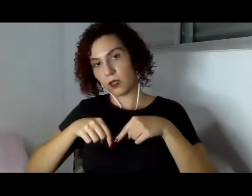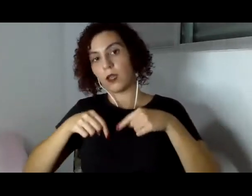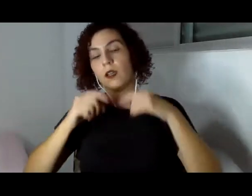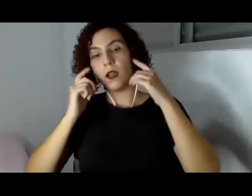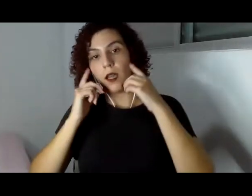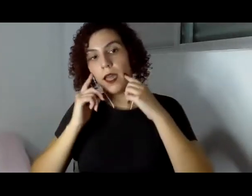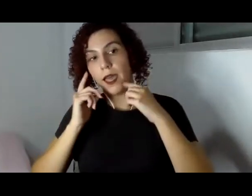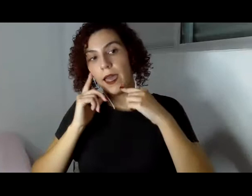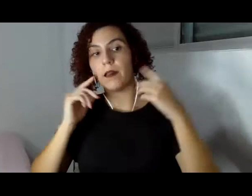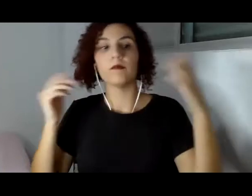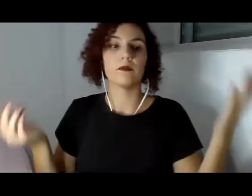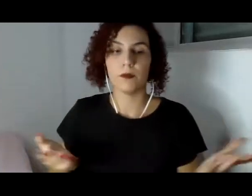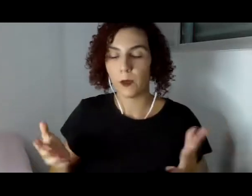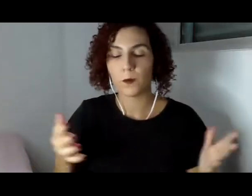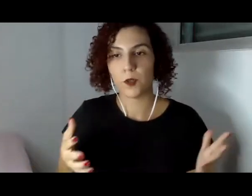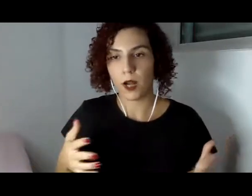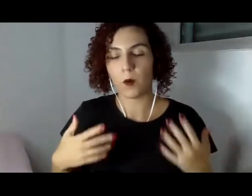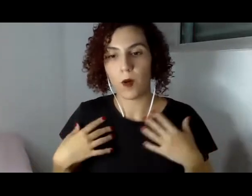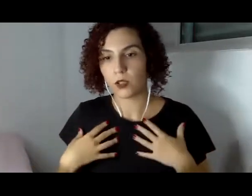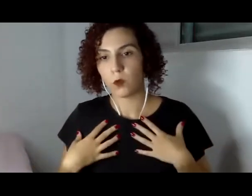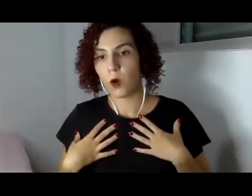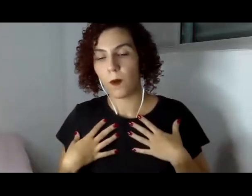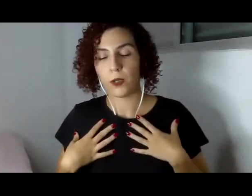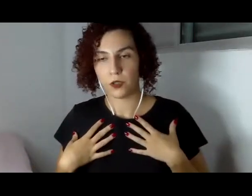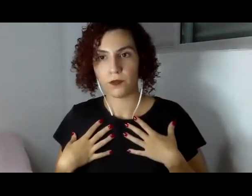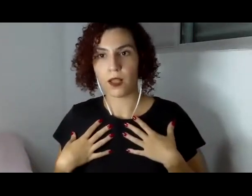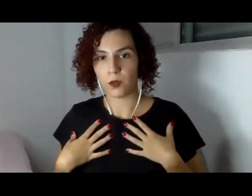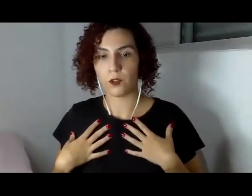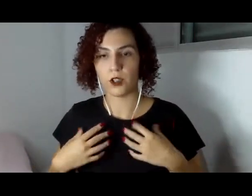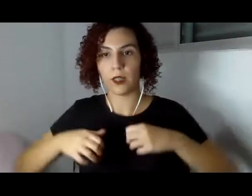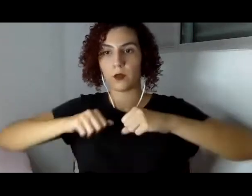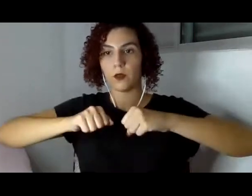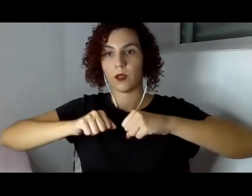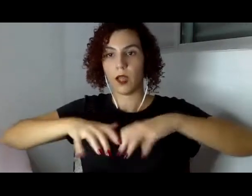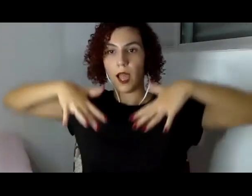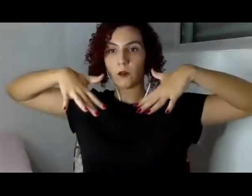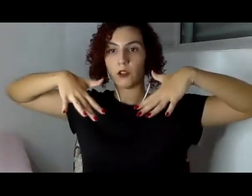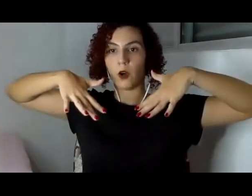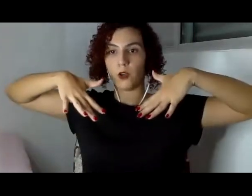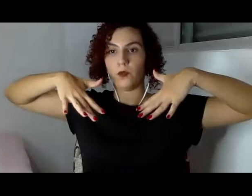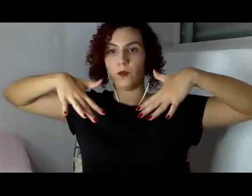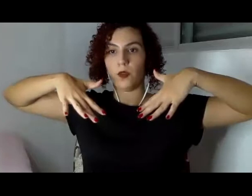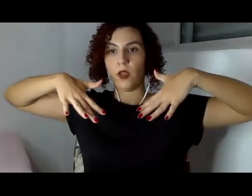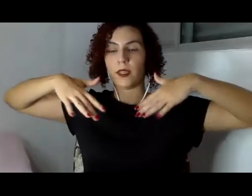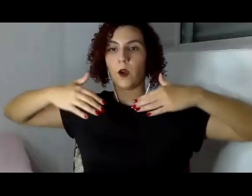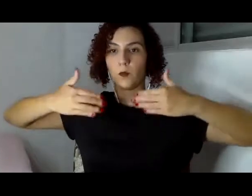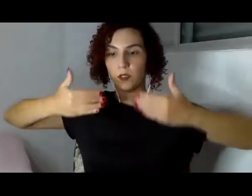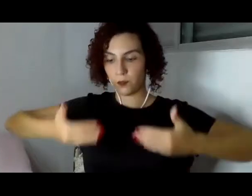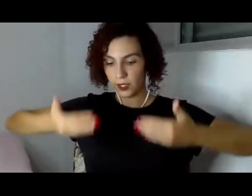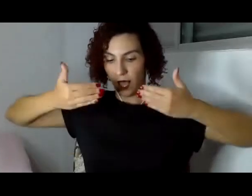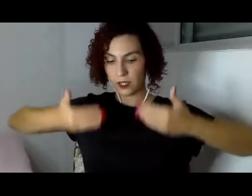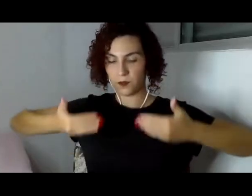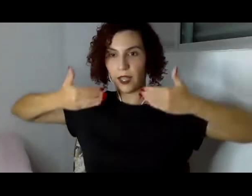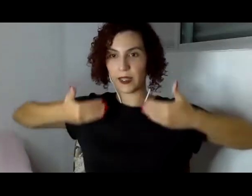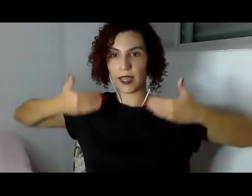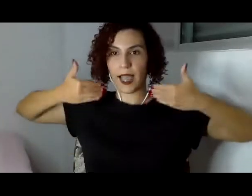antes, é meio opcional, eu acho que eu normalmente não faço, eu vou direto. Auditório, que é como se